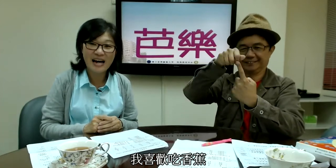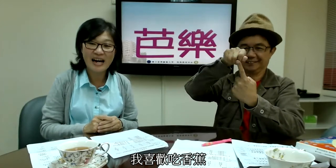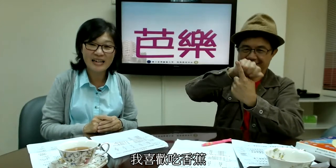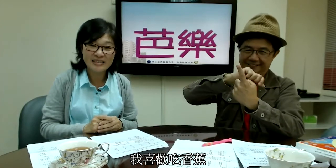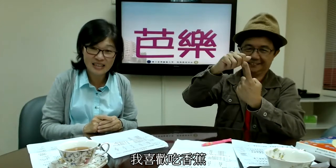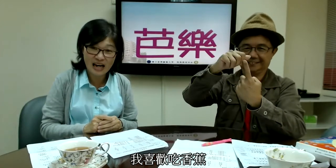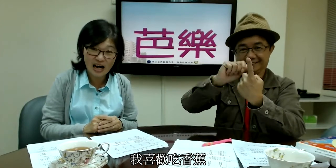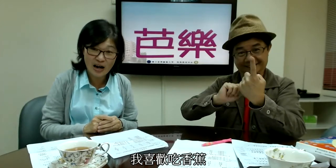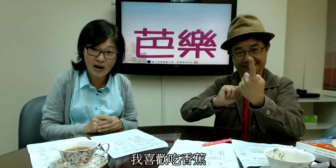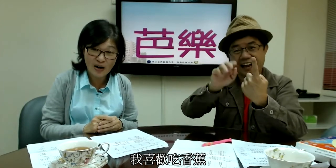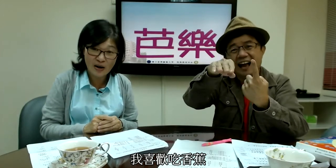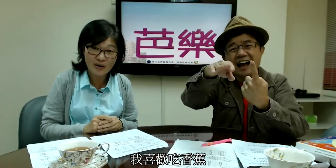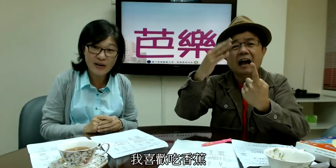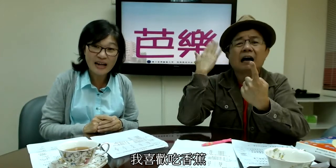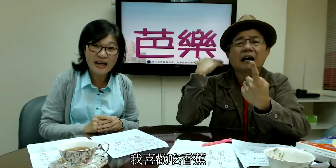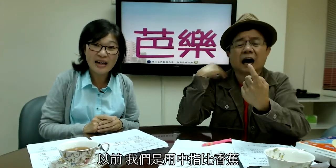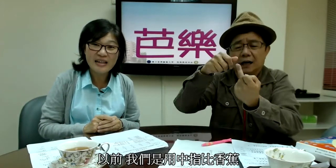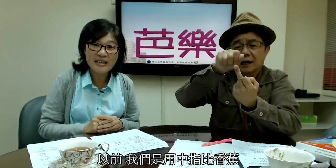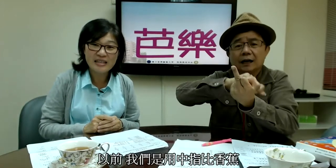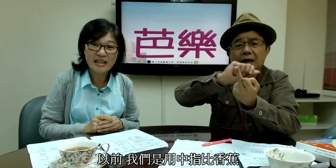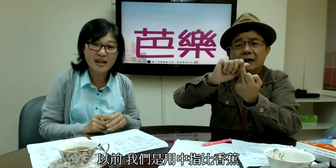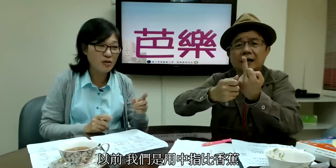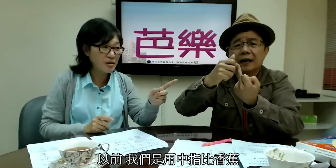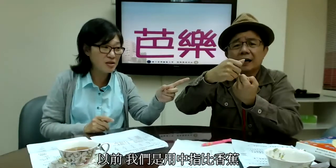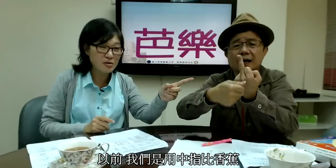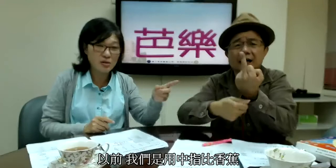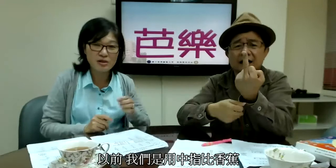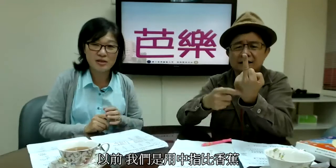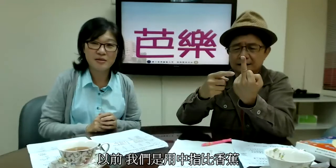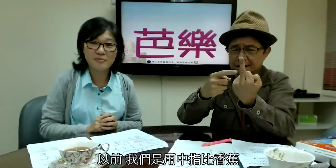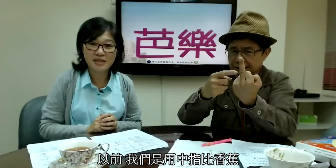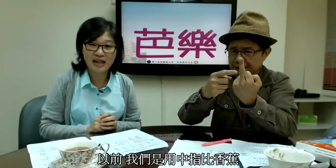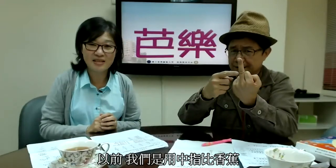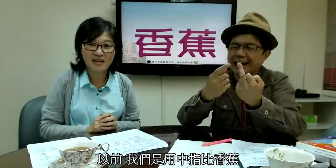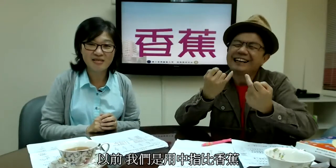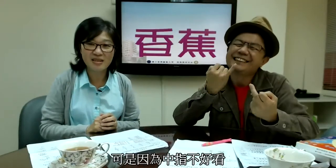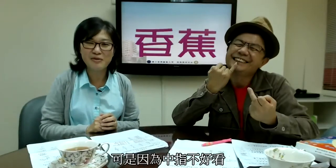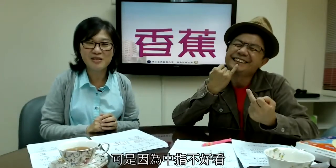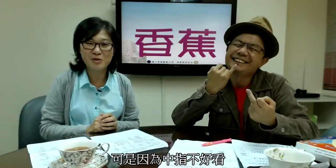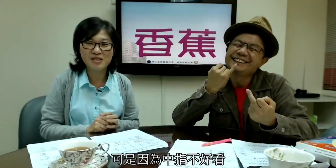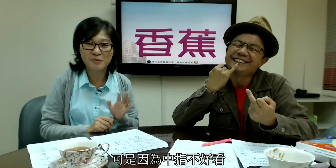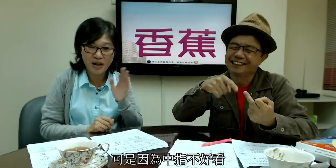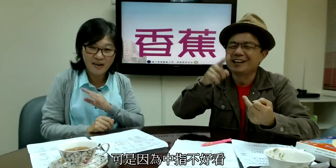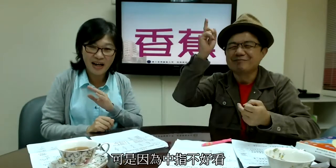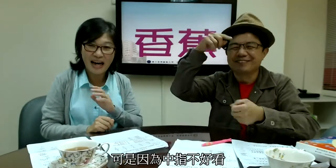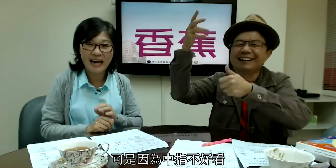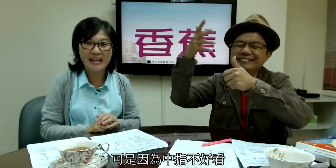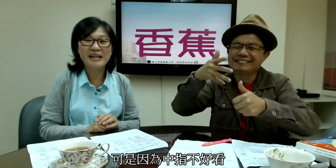香蕉。以前哦，我们是用中指比香蕉，可是因为中指不好看，